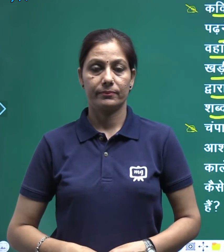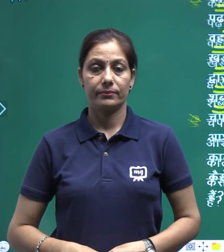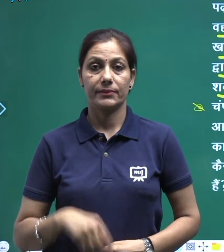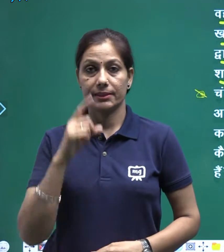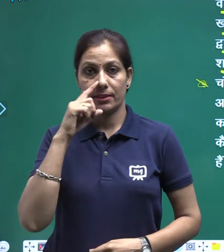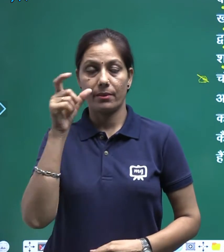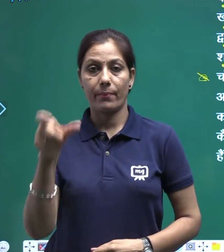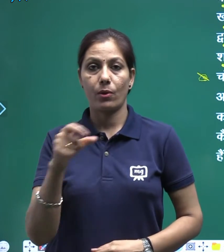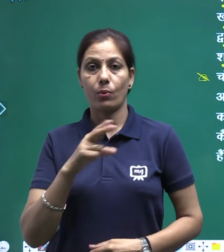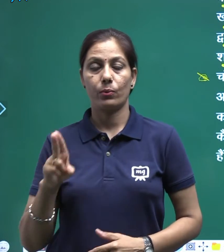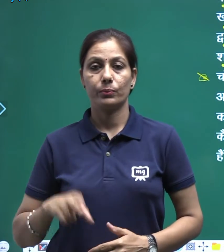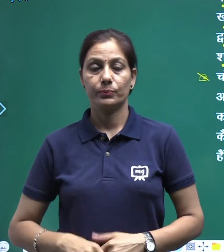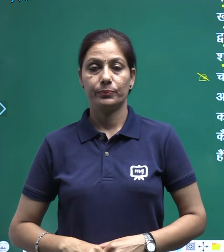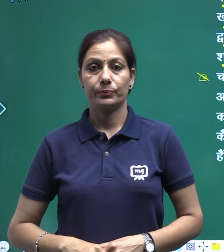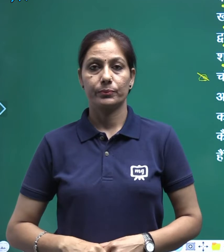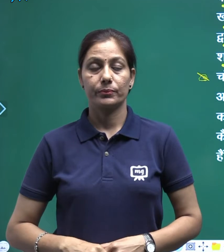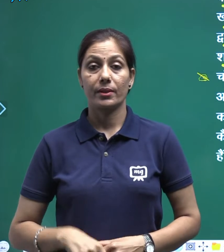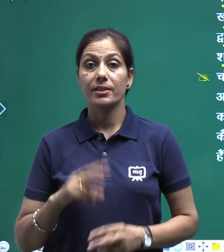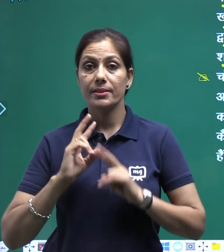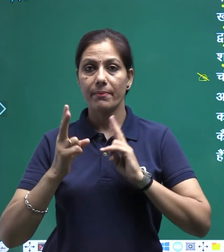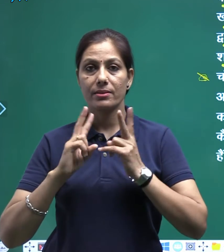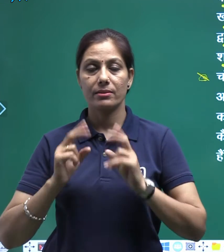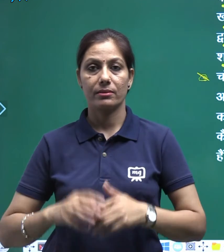चंपा को इस बात से